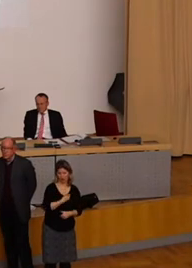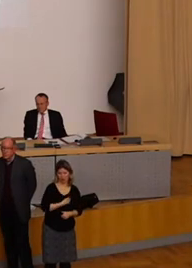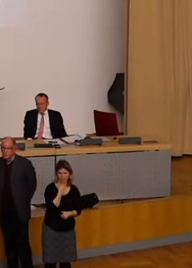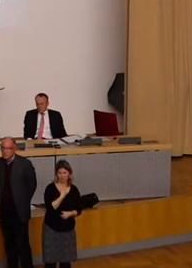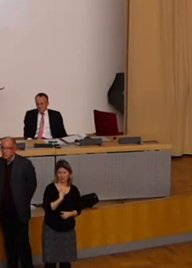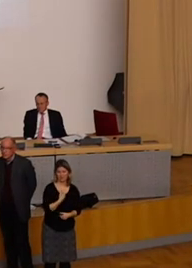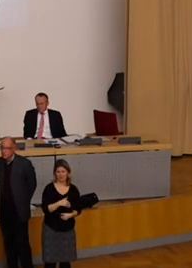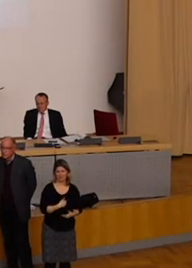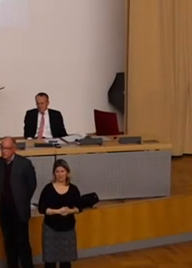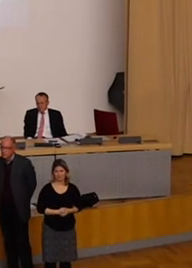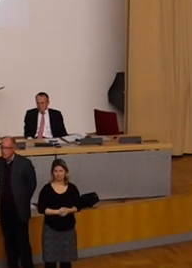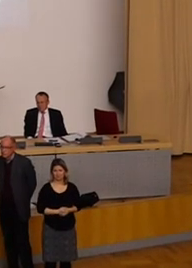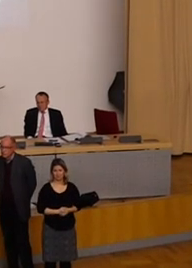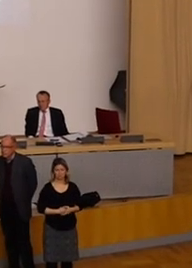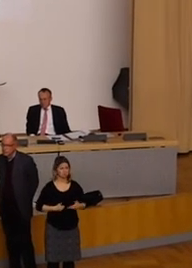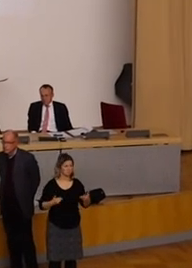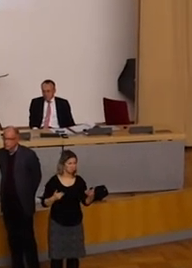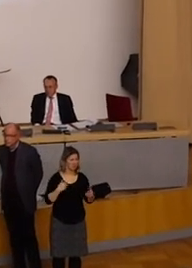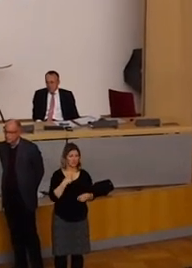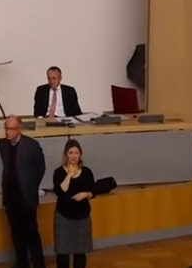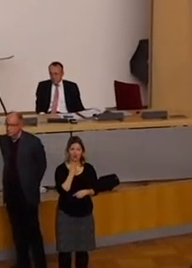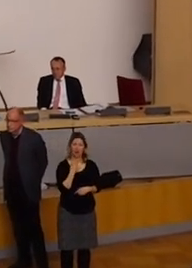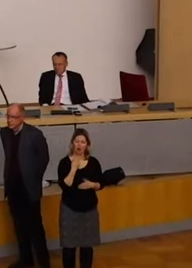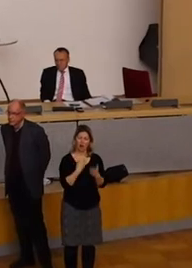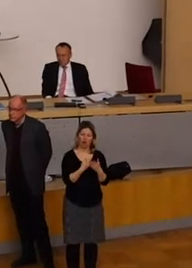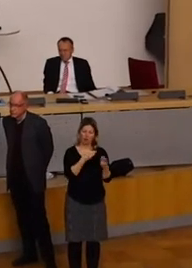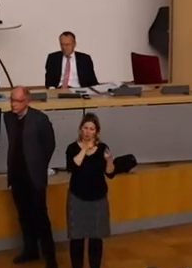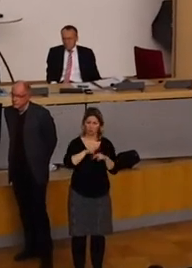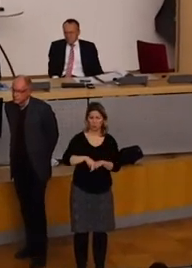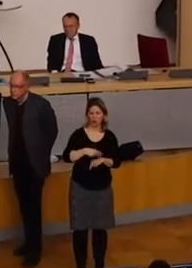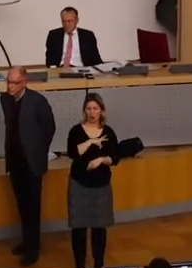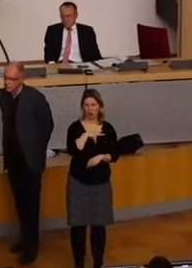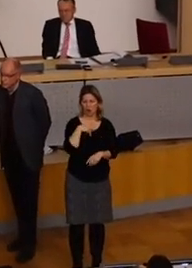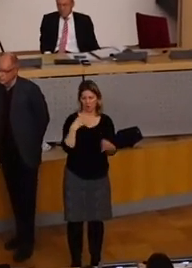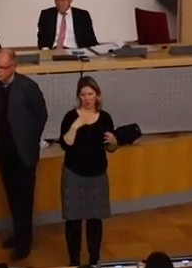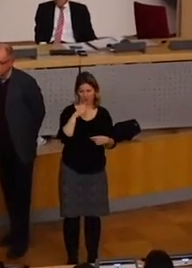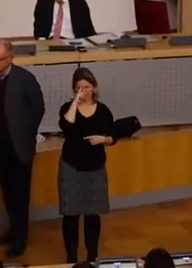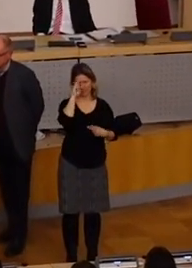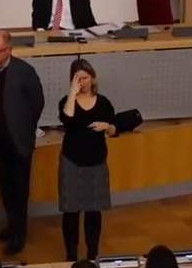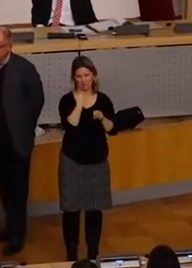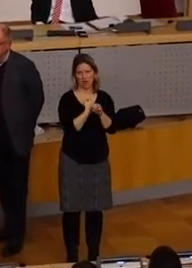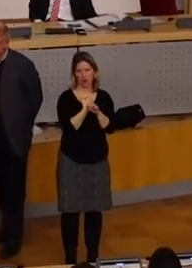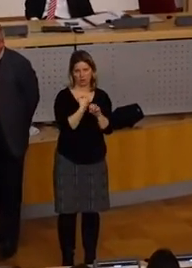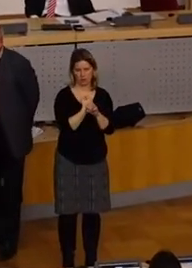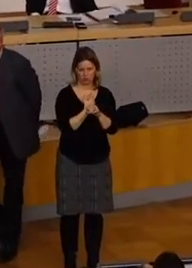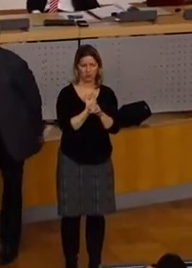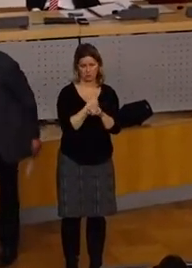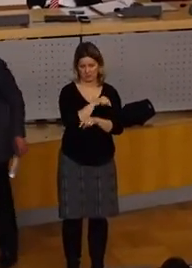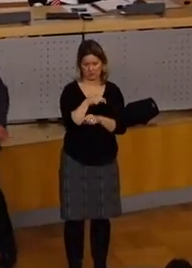beeindruckt und wir heute nur sagen ich habe eine ganze weile gebraucht und das zu verarbeiten bin noch nie ganz fertig